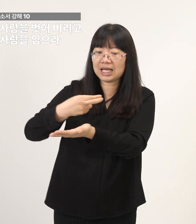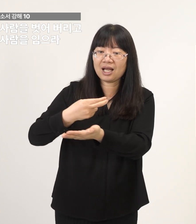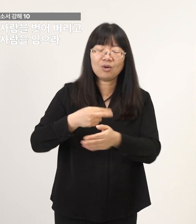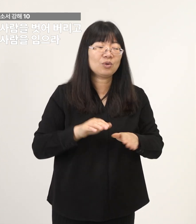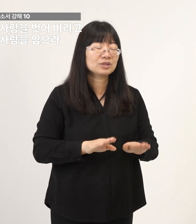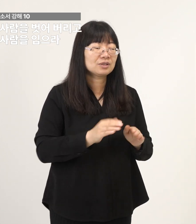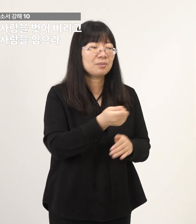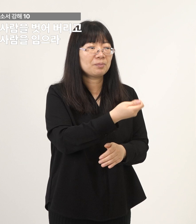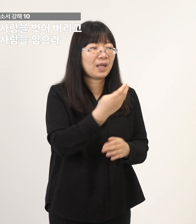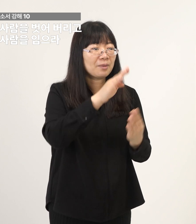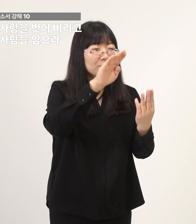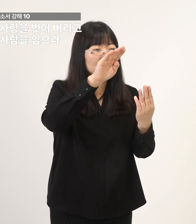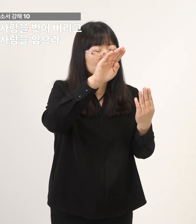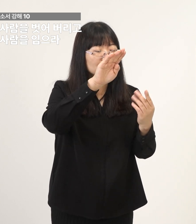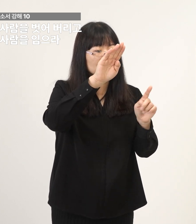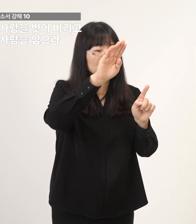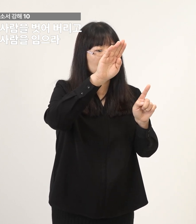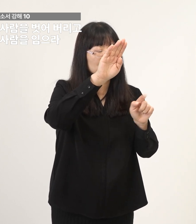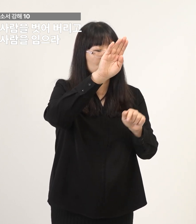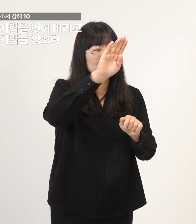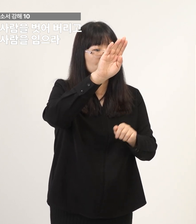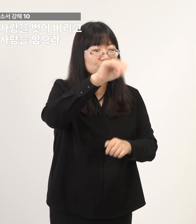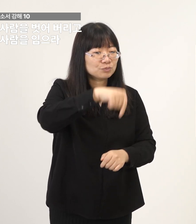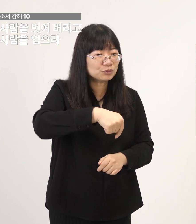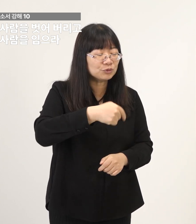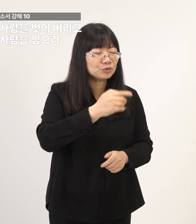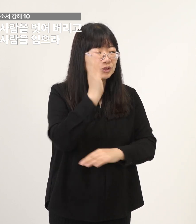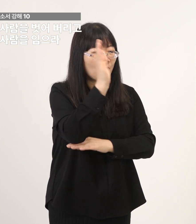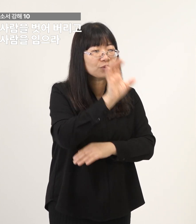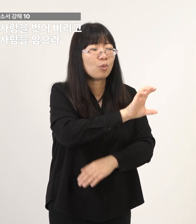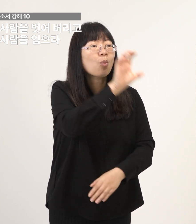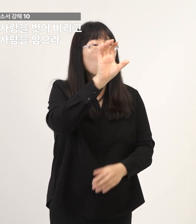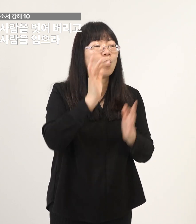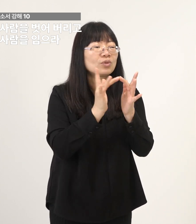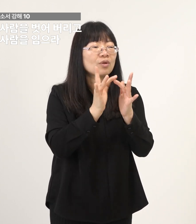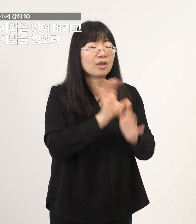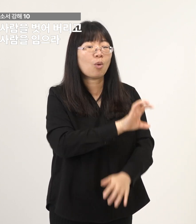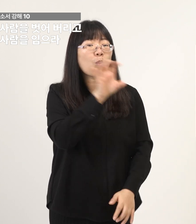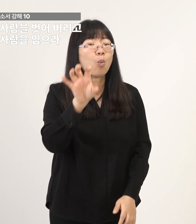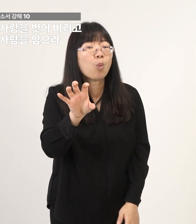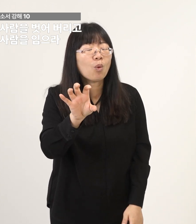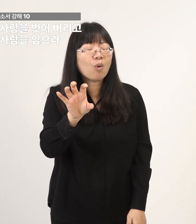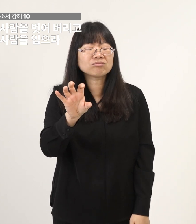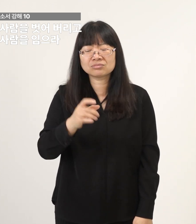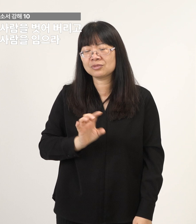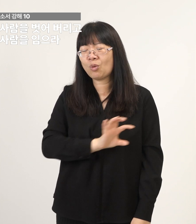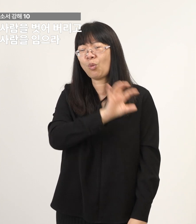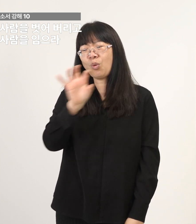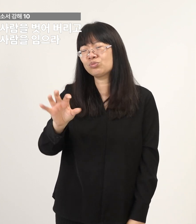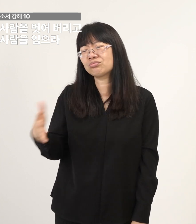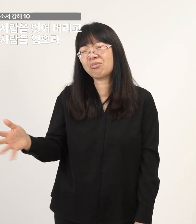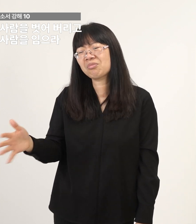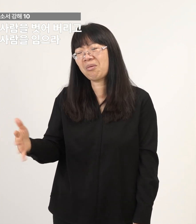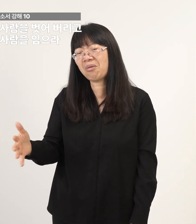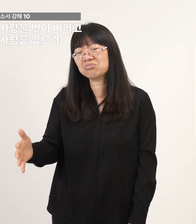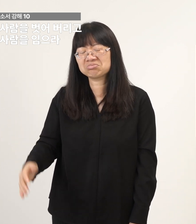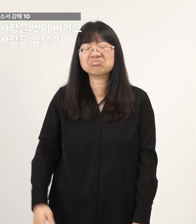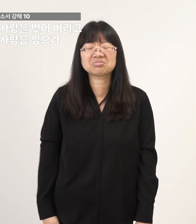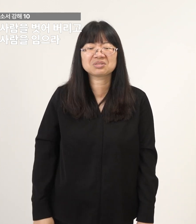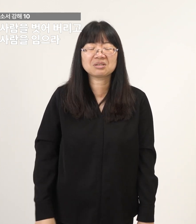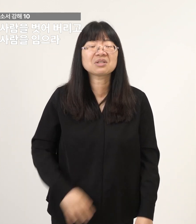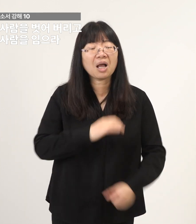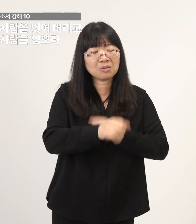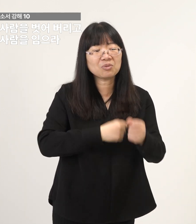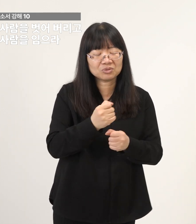될까요? 그러면 올릴 게 없어요. 올릴 게. 그래서 그냥 아무거나 골라서 올리십시오